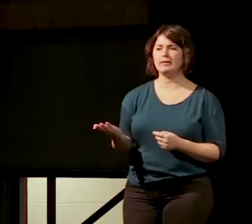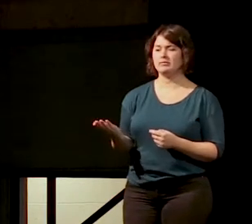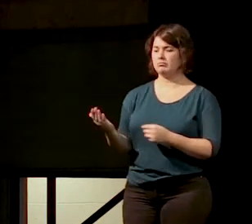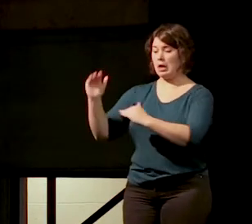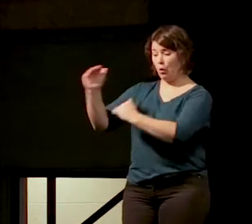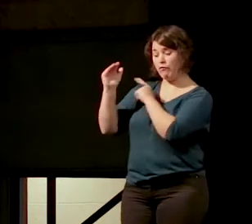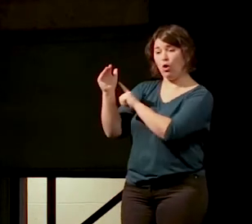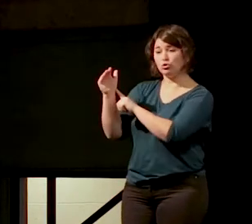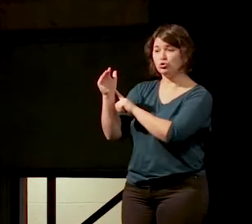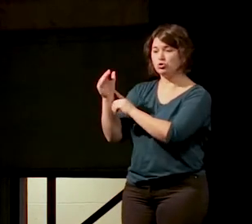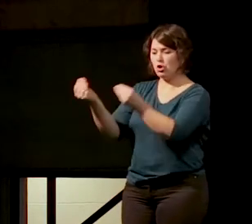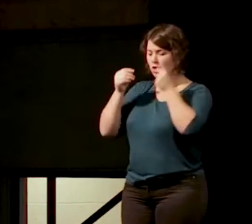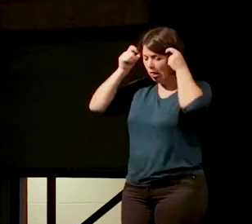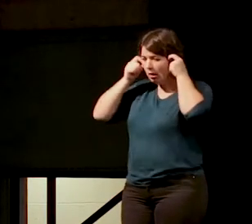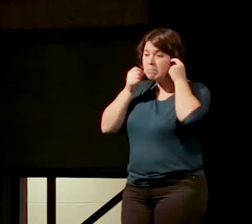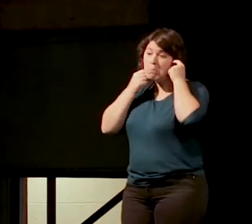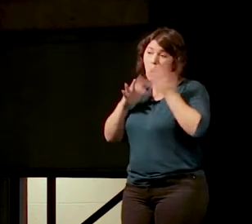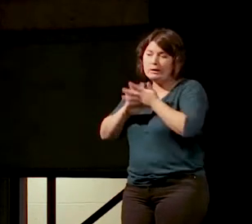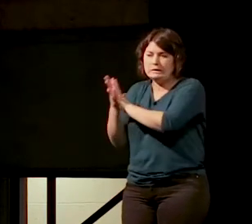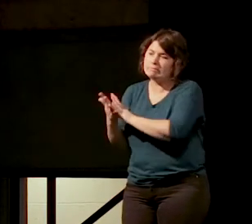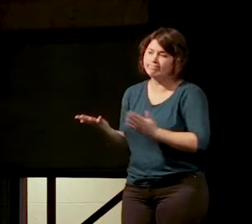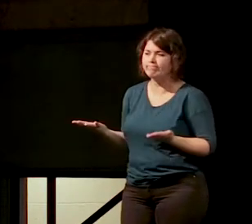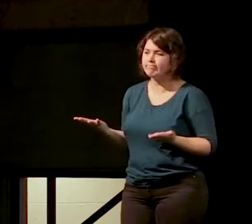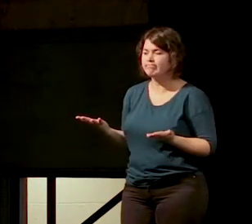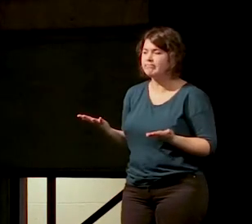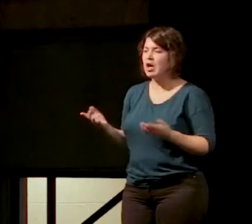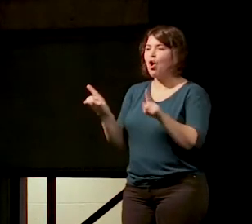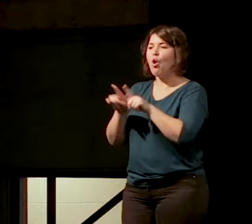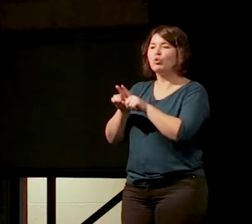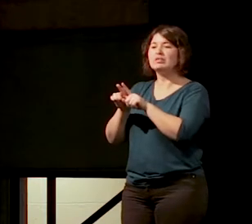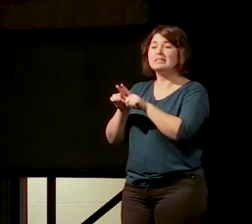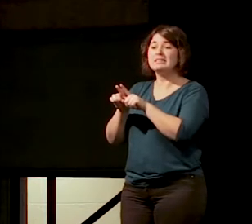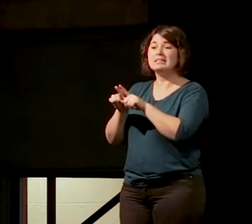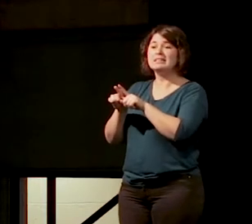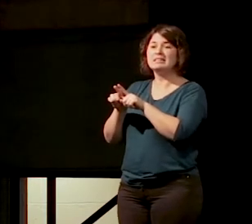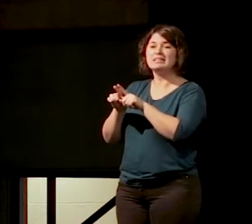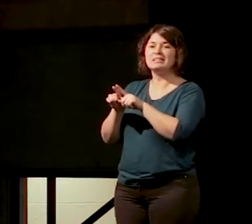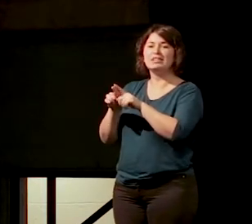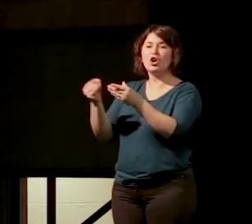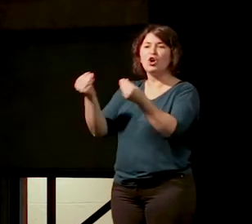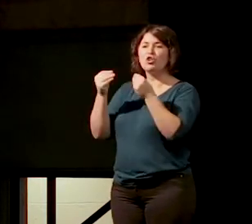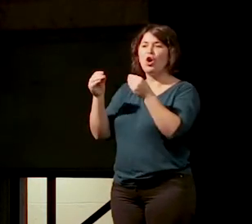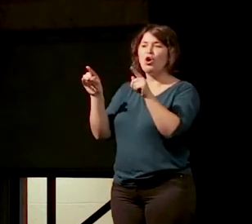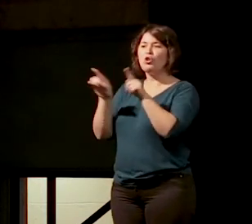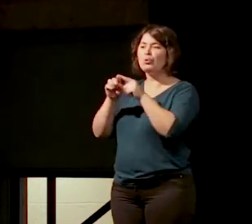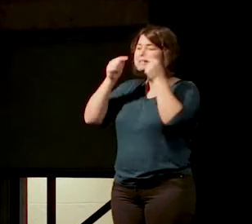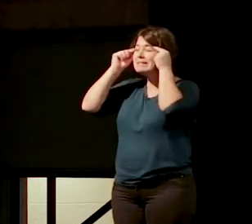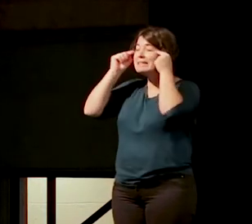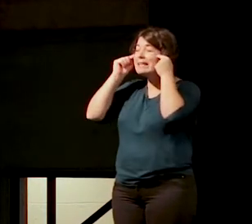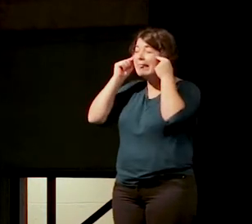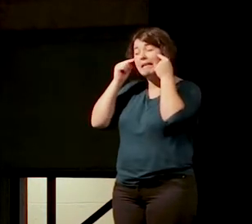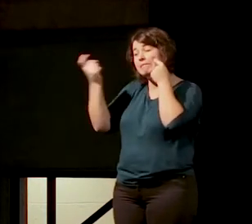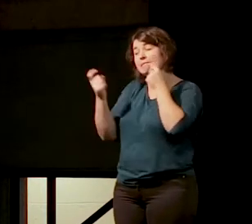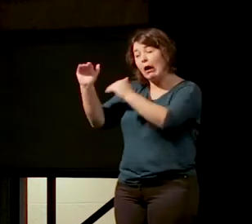elle qui blanchit prématurément mes tempes, oui. C'est elle aussi qui fait apparaître ses délicieuses pattes d'oie et rides sur mon